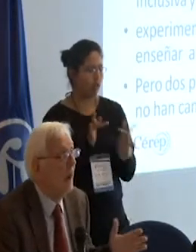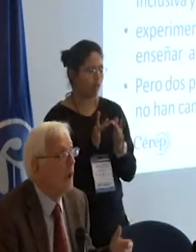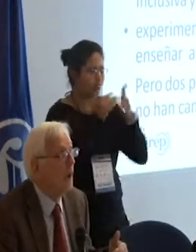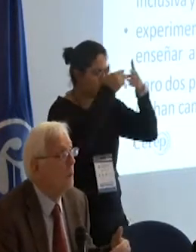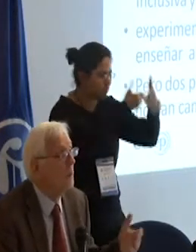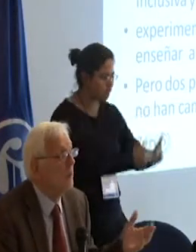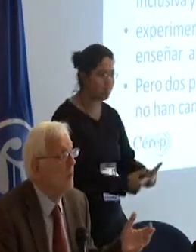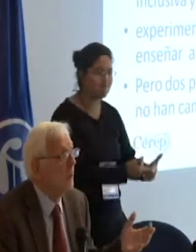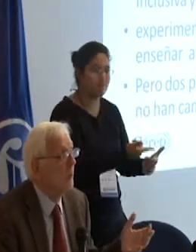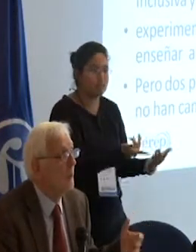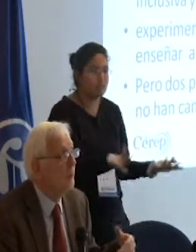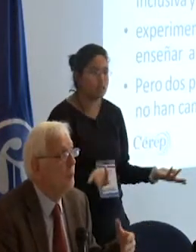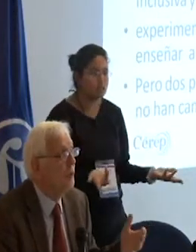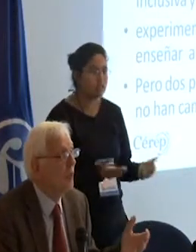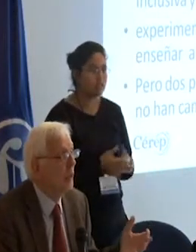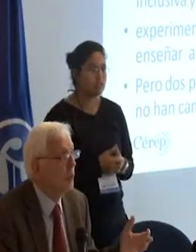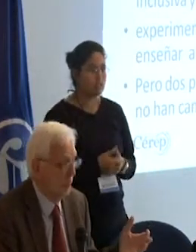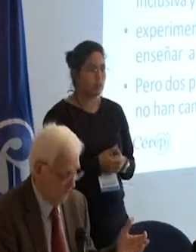discapacidad?